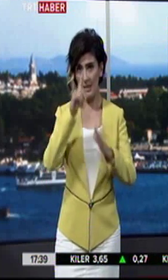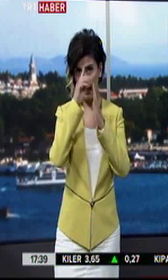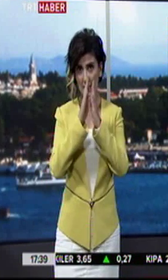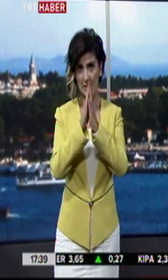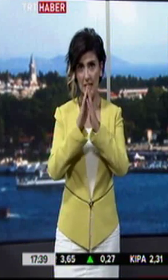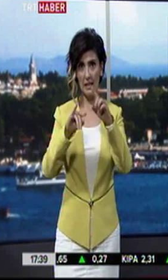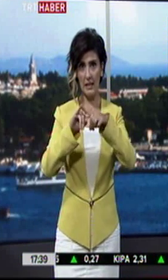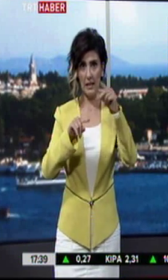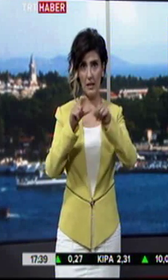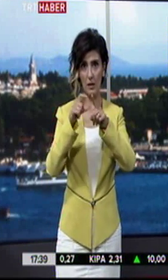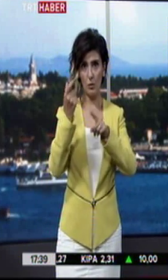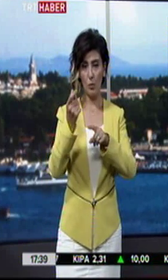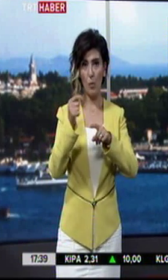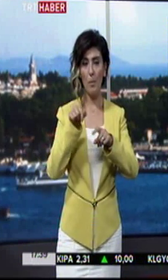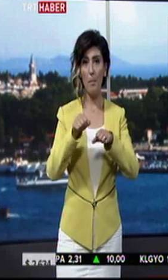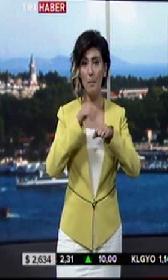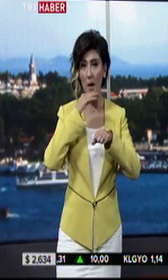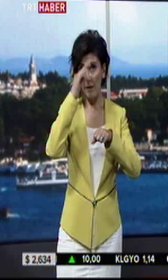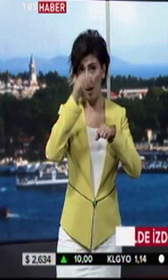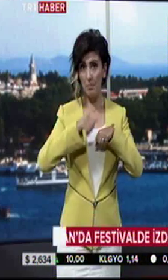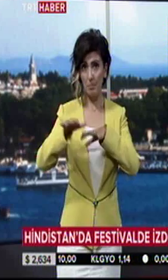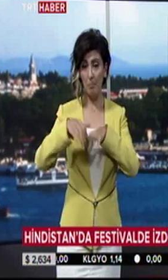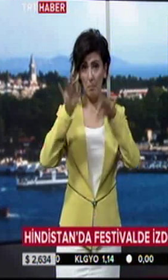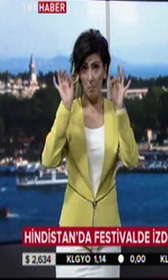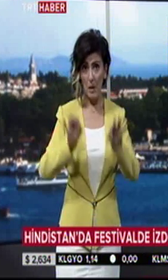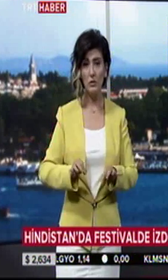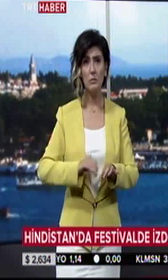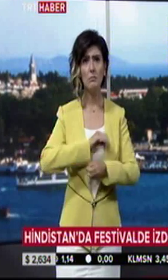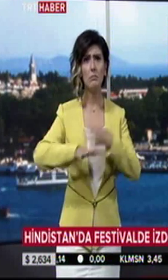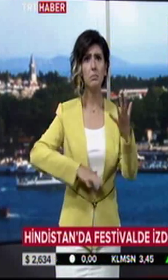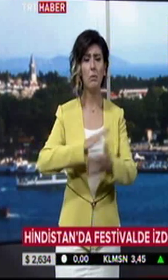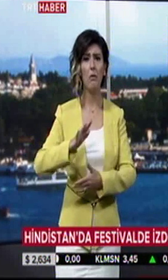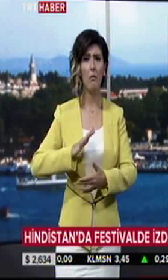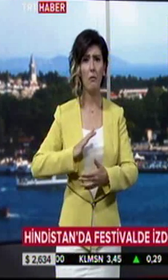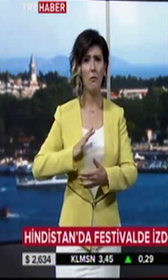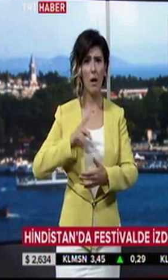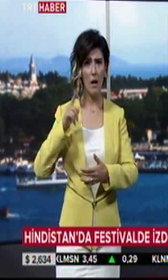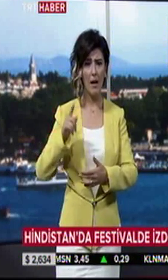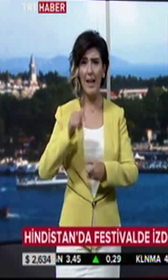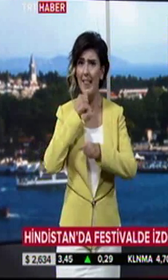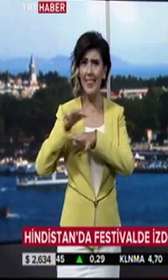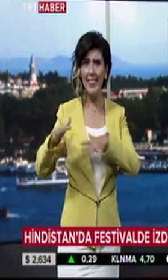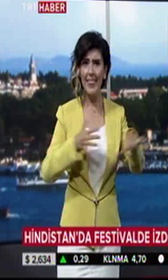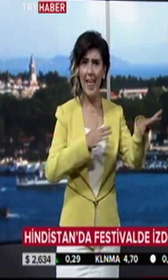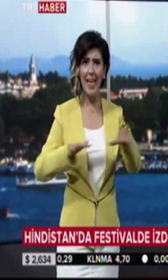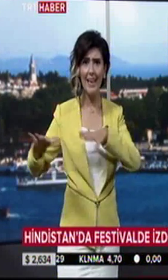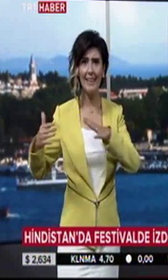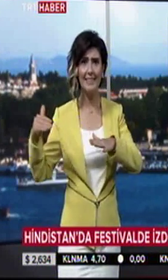Hindistan'da Hindu bayramının başlangıcında izdiham yaşandı. Ülkenin güneyinde Godavari nehrine girmeye çalışan